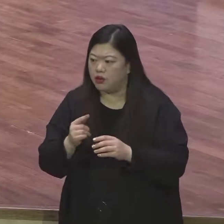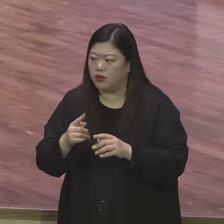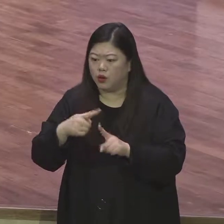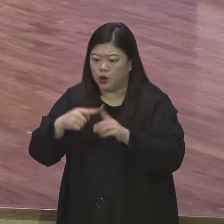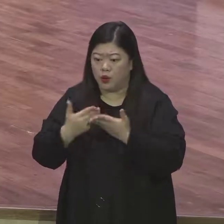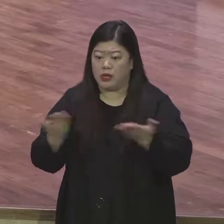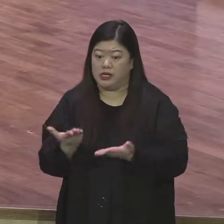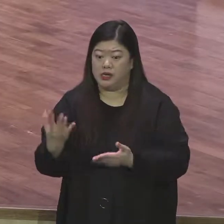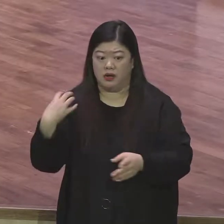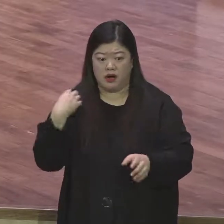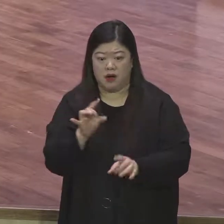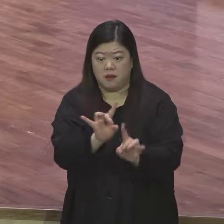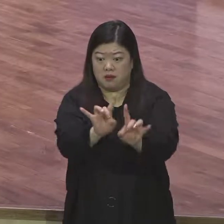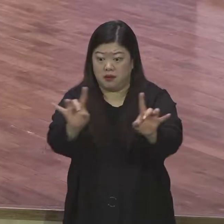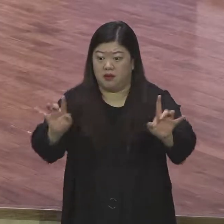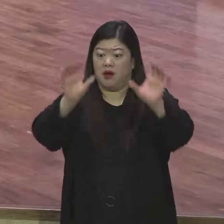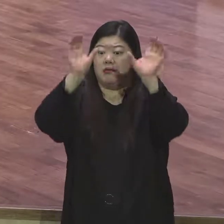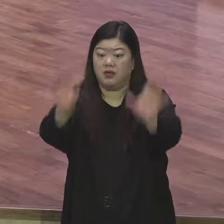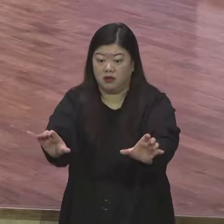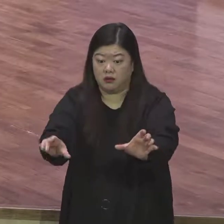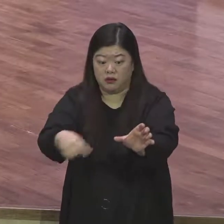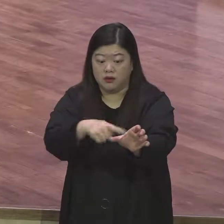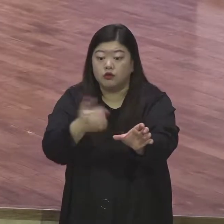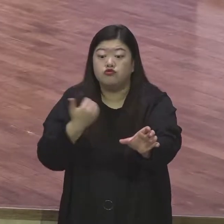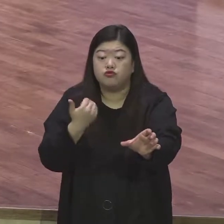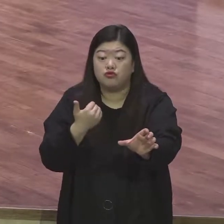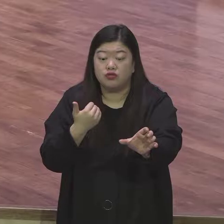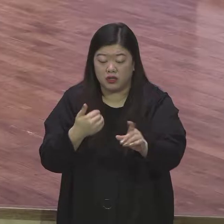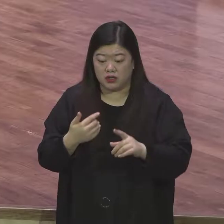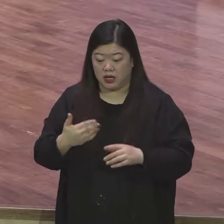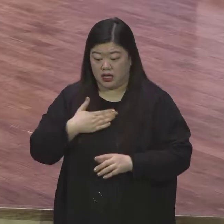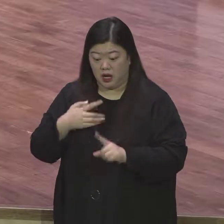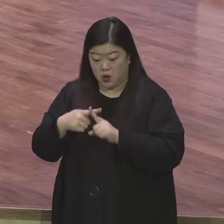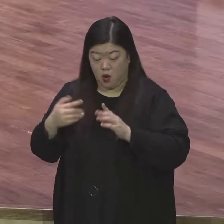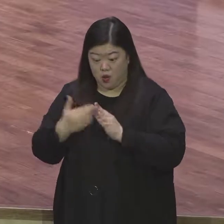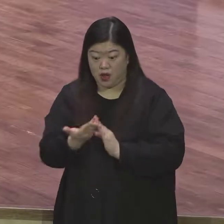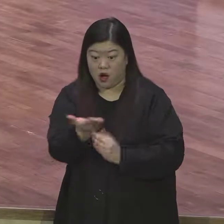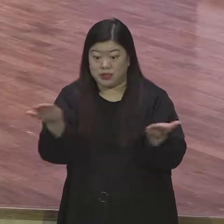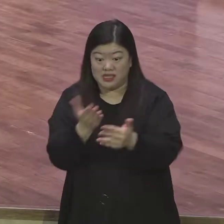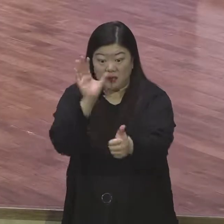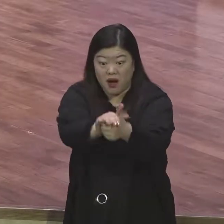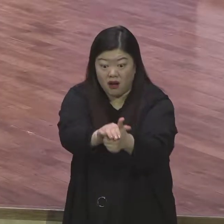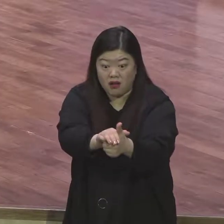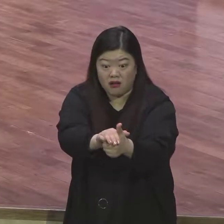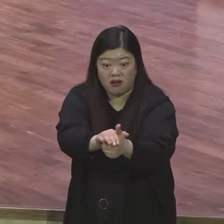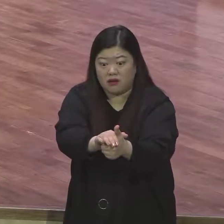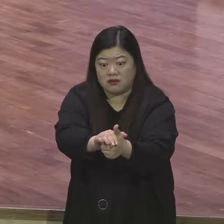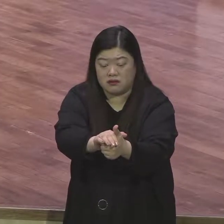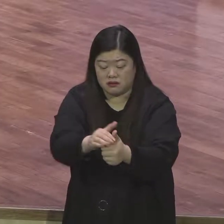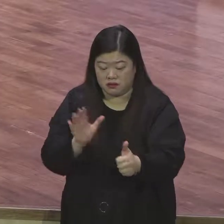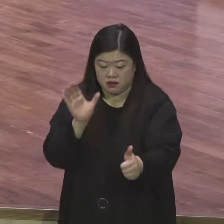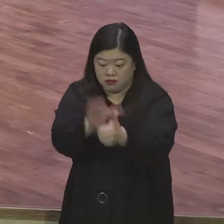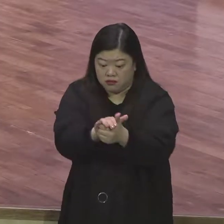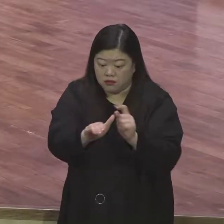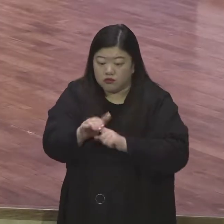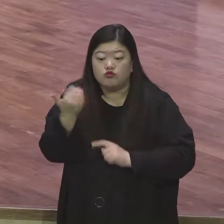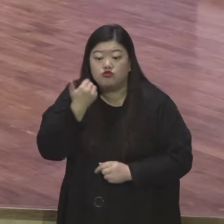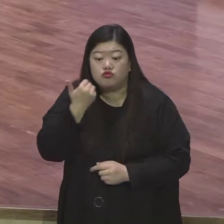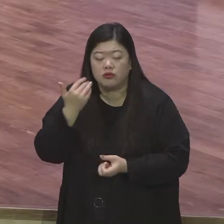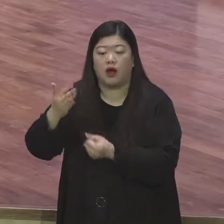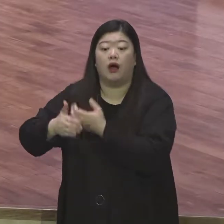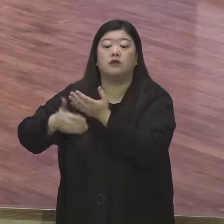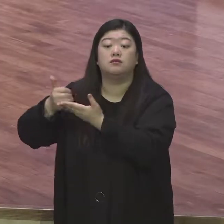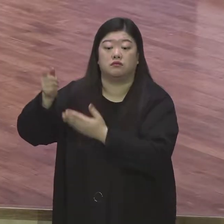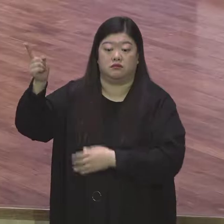거예요. 그 교회를 통해 누가 줘요? 하나님 주신다고. 나 하나님이 교회를 통해 직분을 주는데 나 안 할 거야.